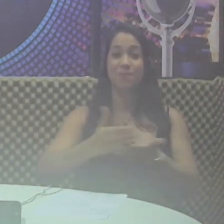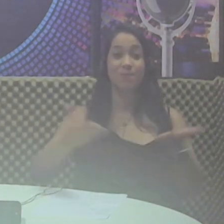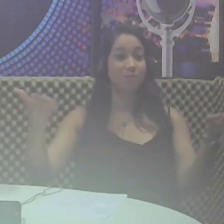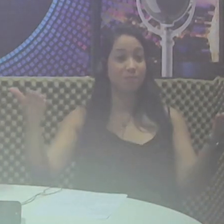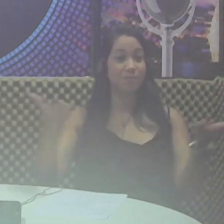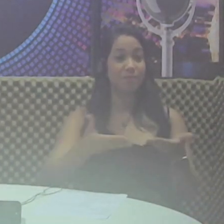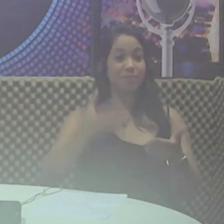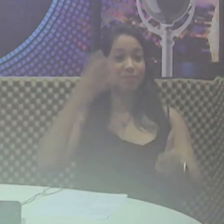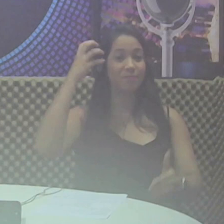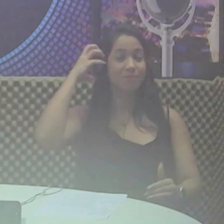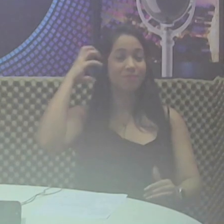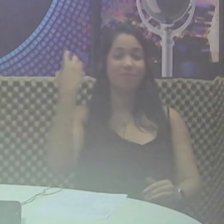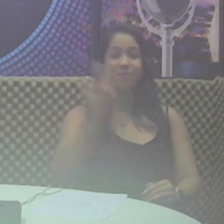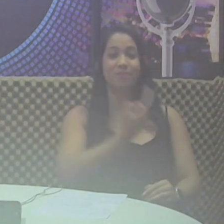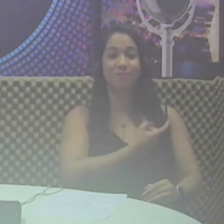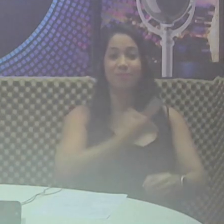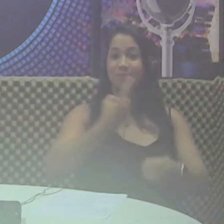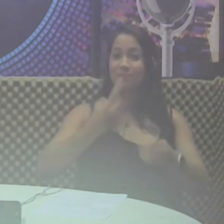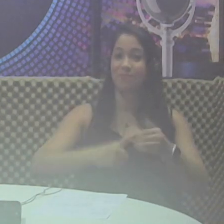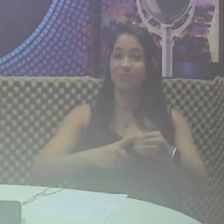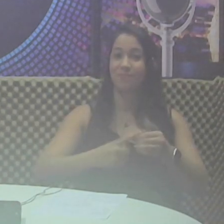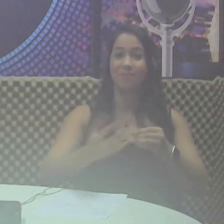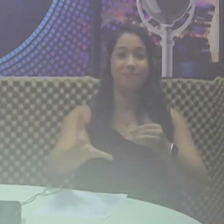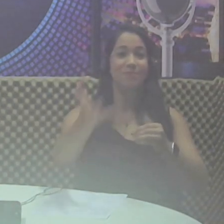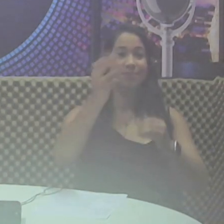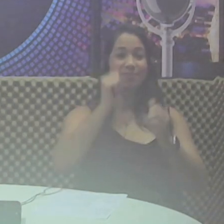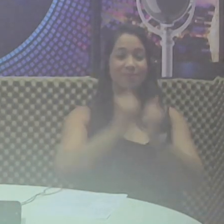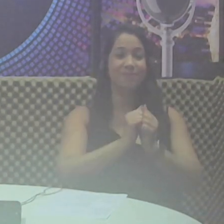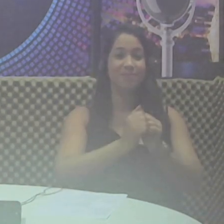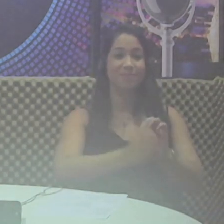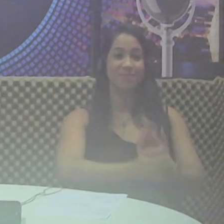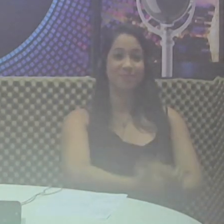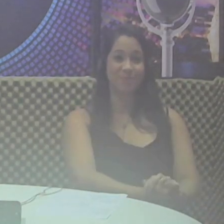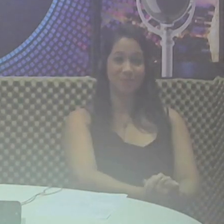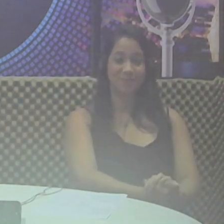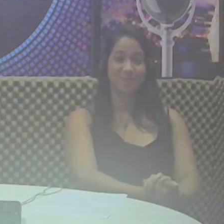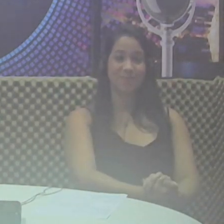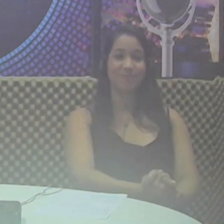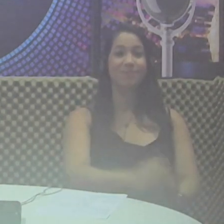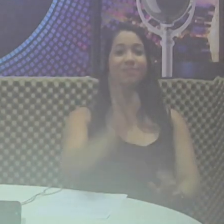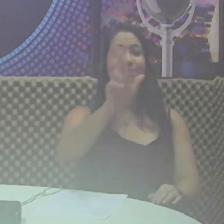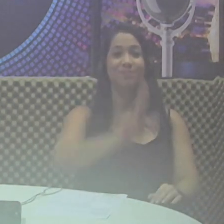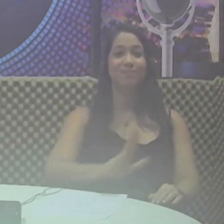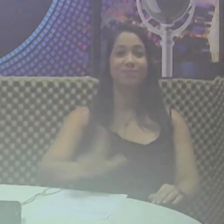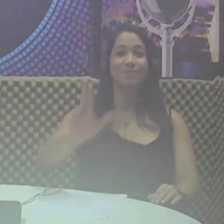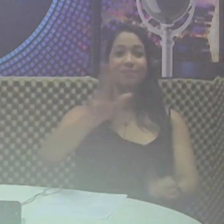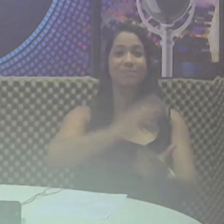partir de agora na Rádio Nossa Cidade. Vem com a gente!